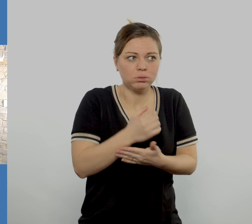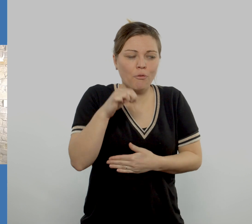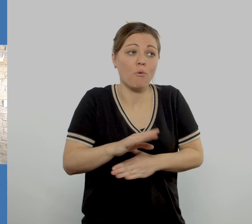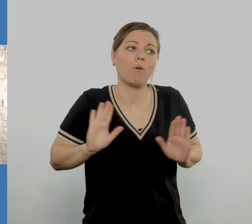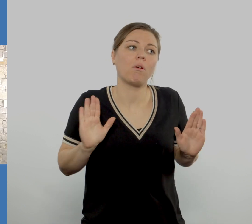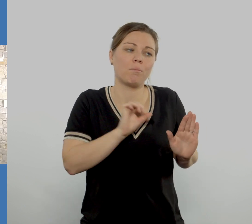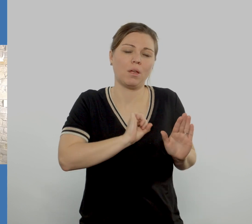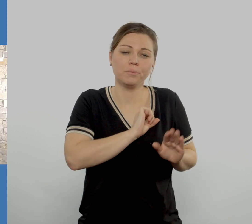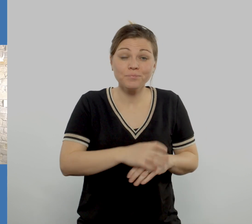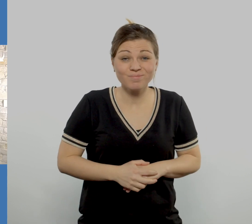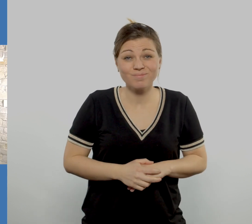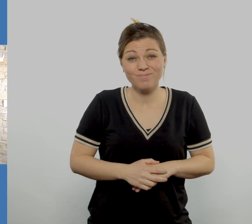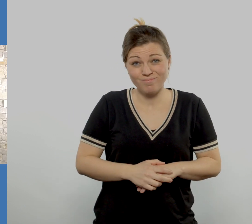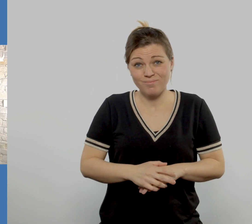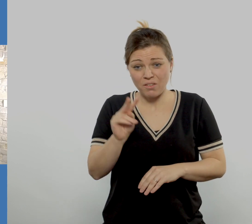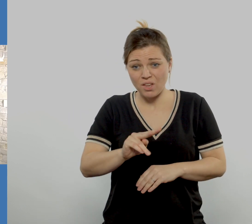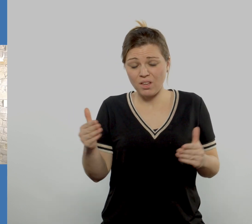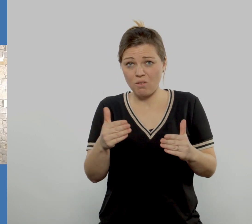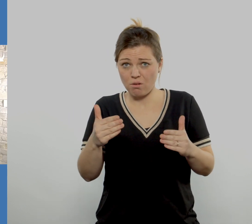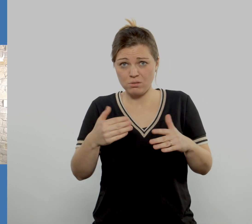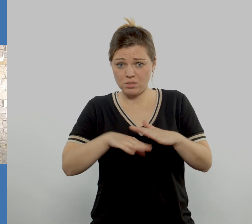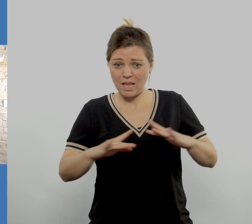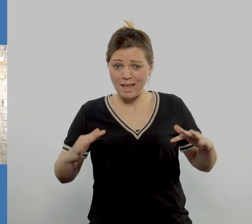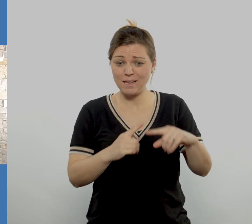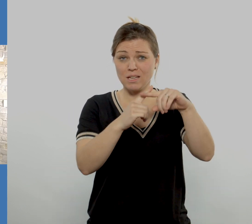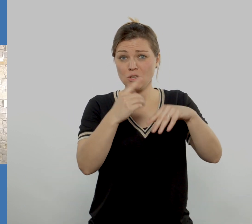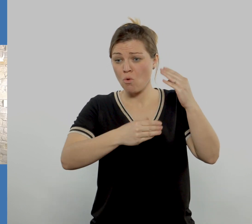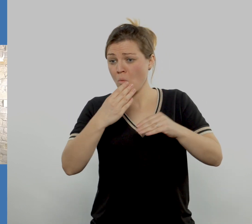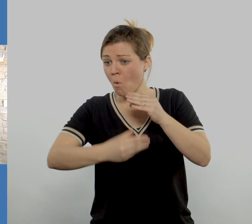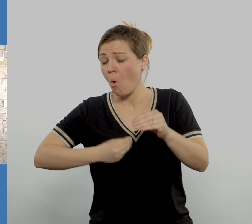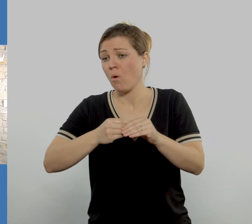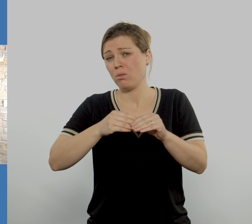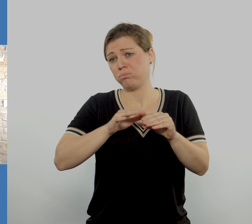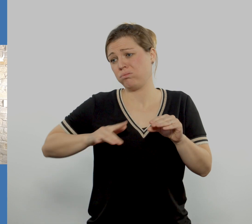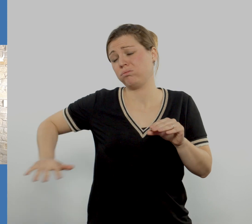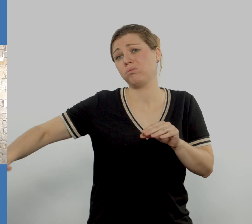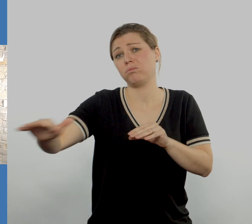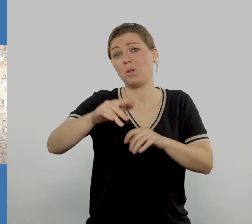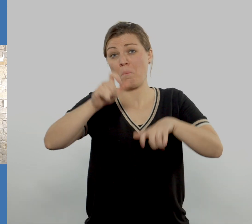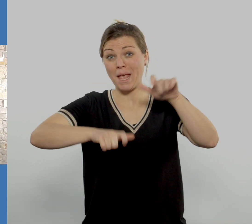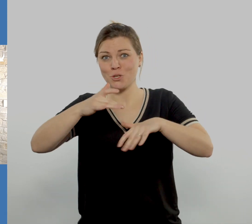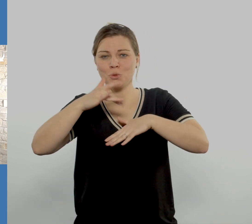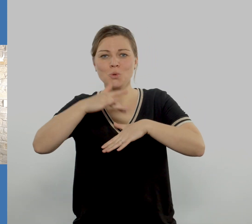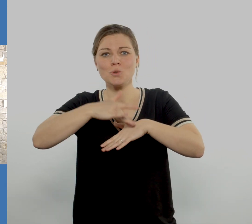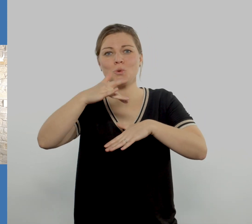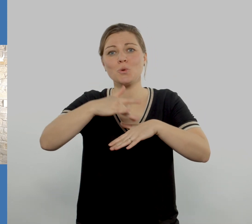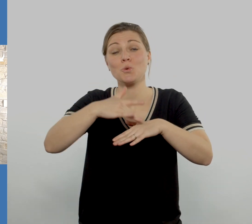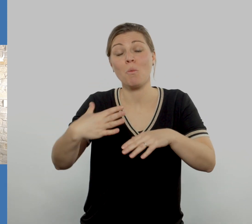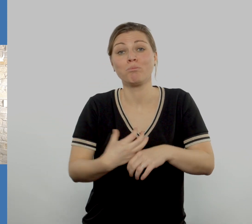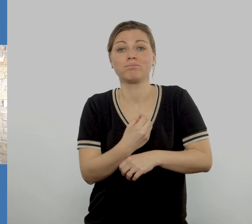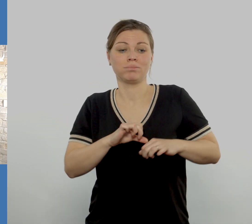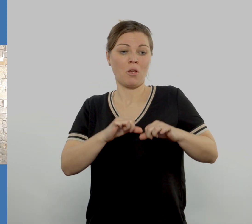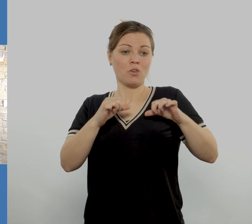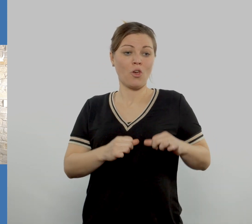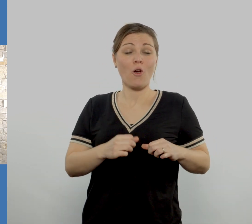cela. J'aimerais vous dire, les églises, le monde entier est rempli d'hommes et de femmes qui ont eu du succès